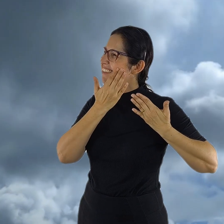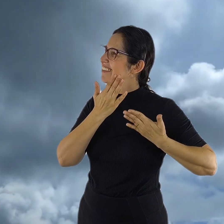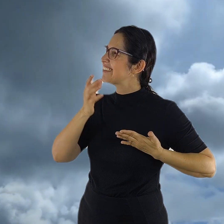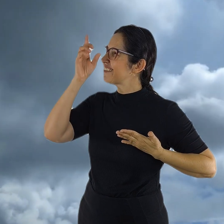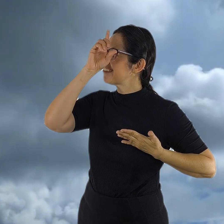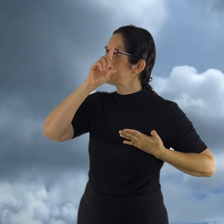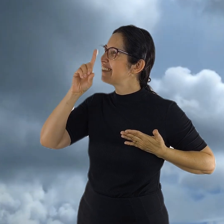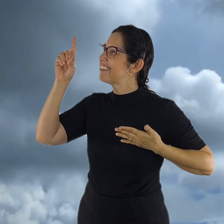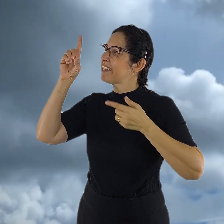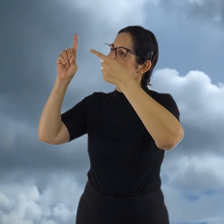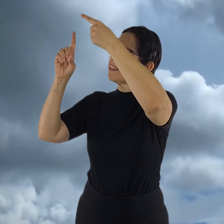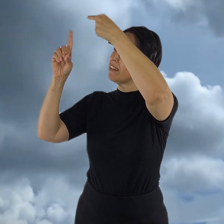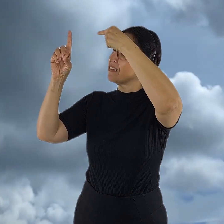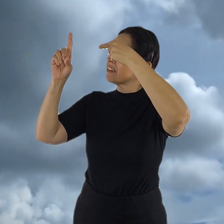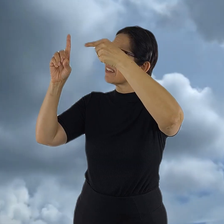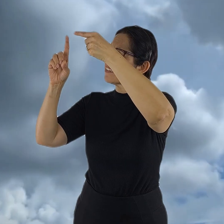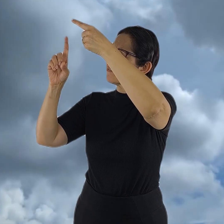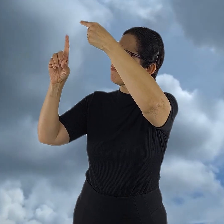Glória a Jesus.